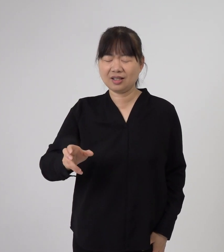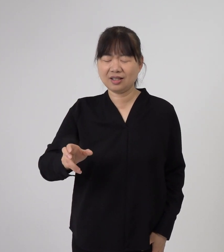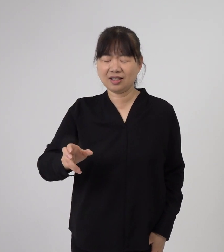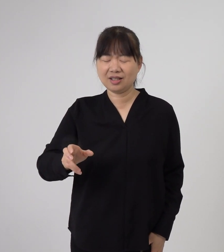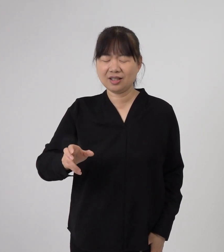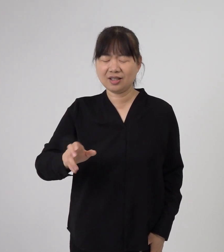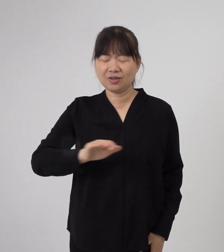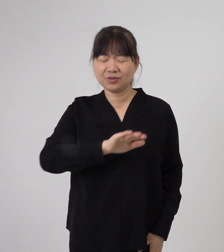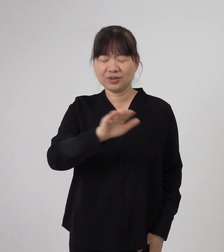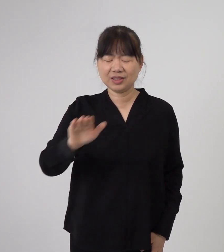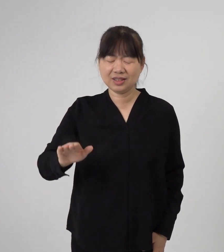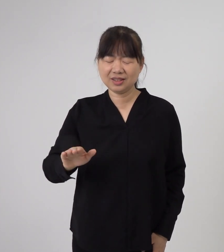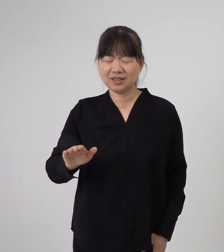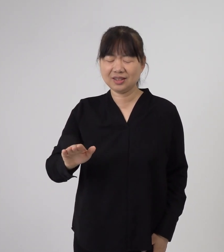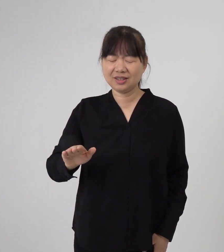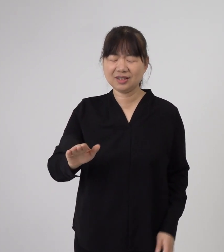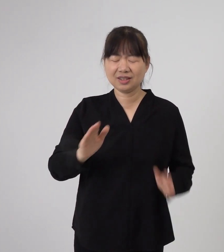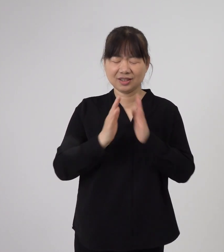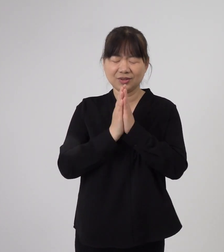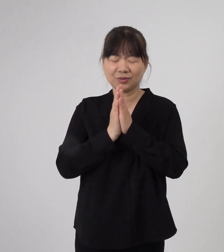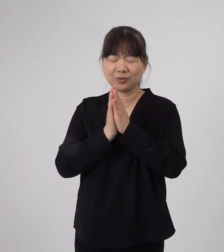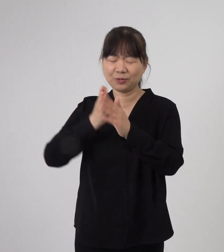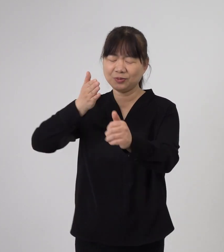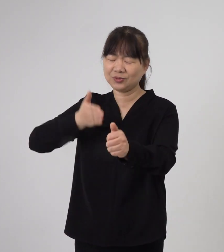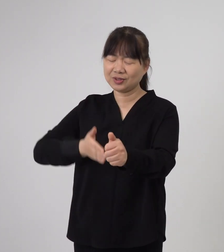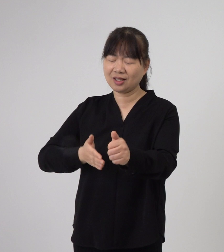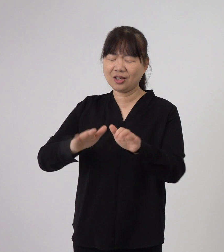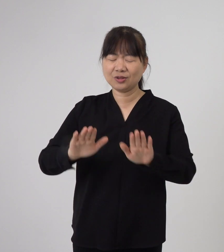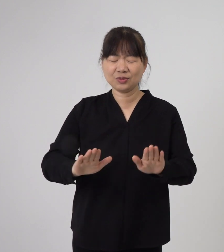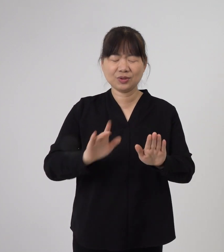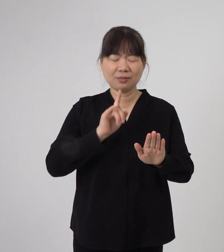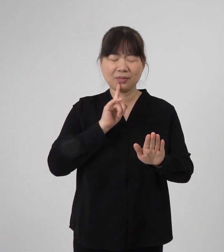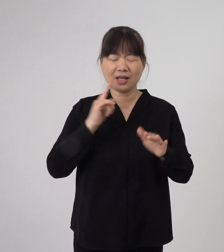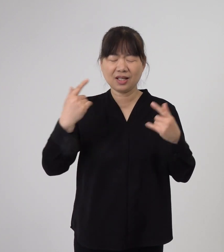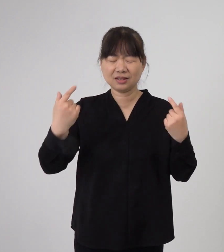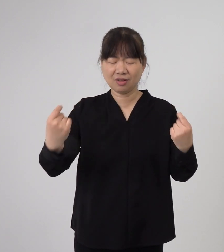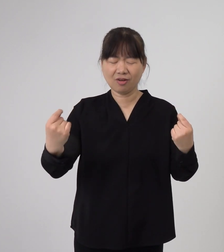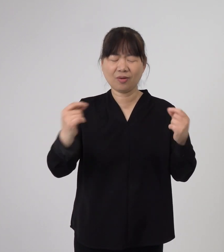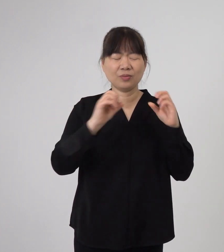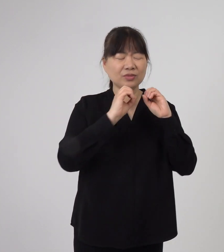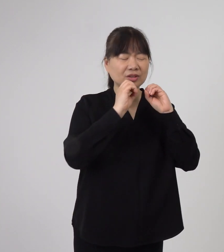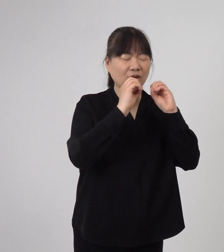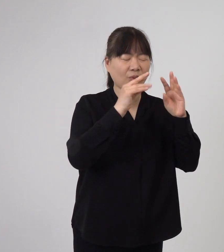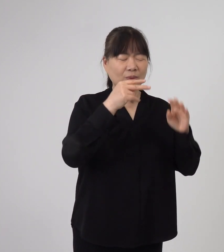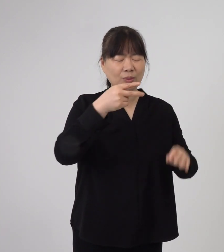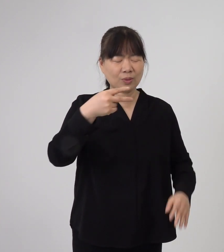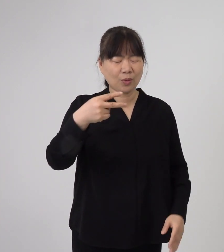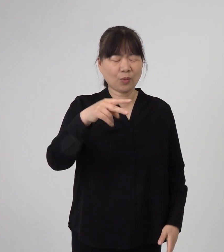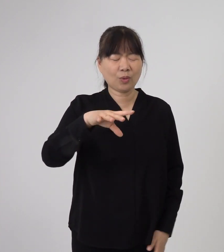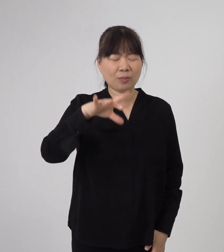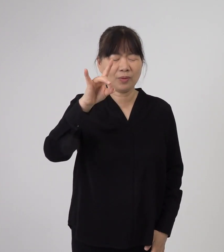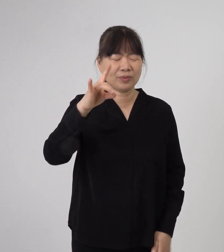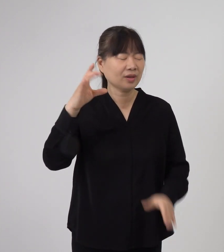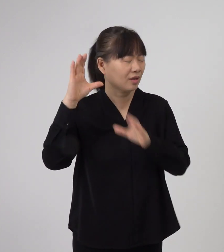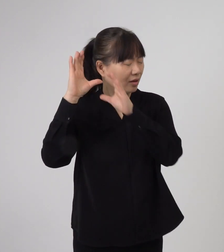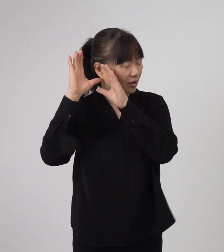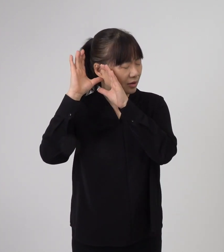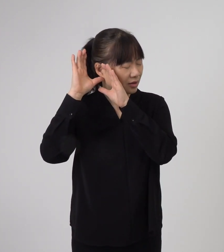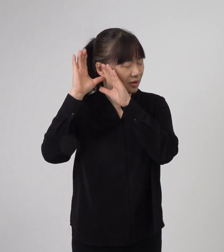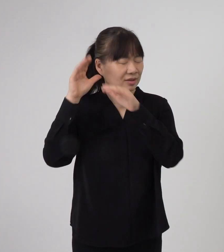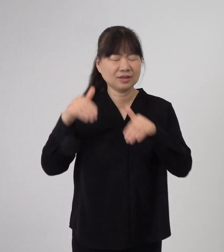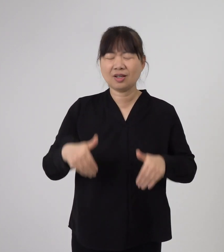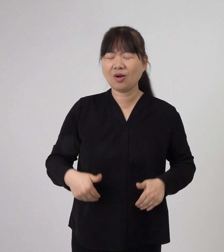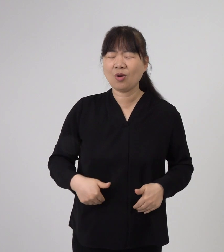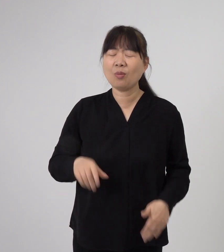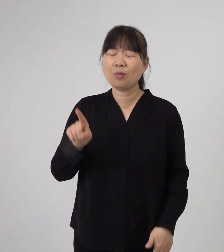우리 한번 고개 숙여 기도합시다. 오늘 주신 말씀처럼 전도는 먼저 듣는 것입니다.